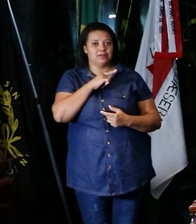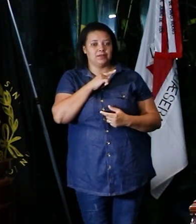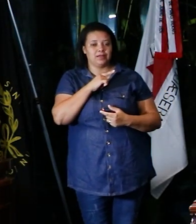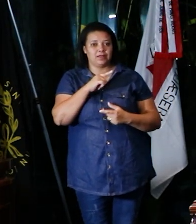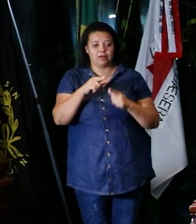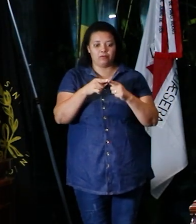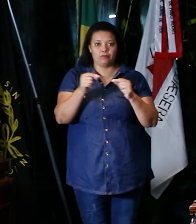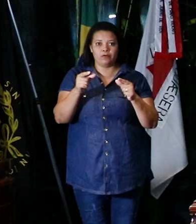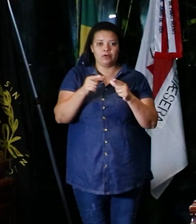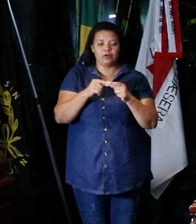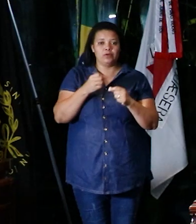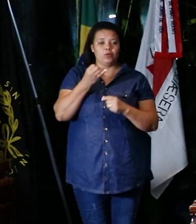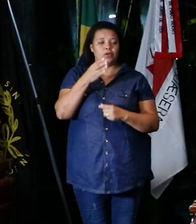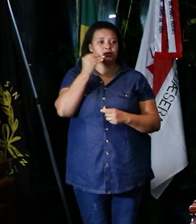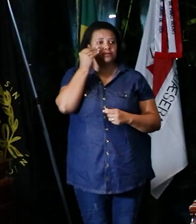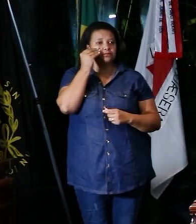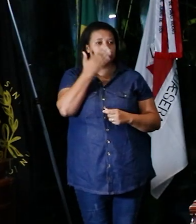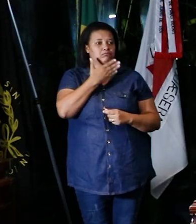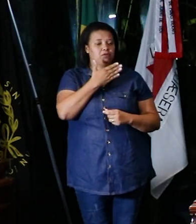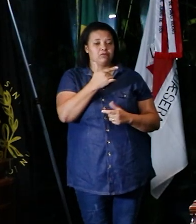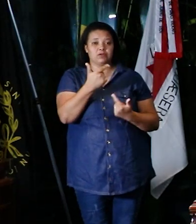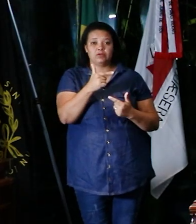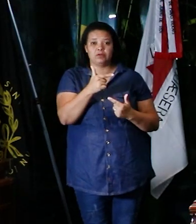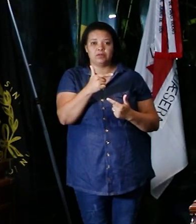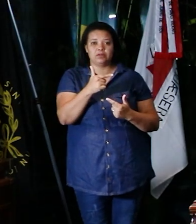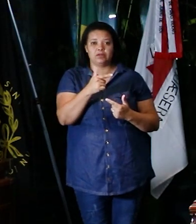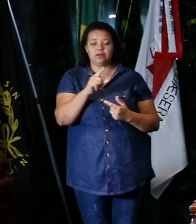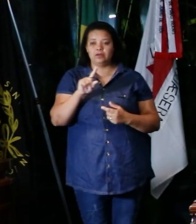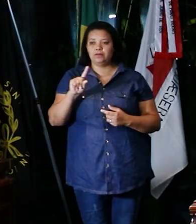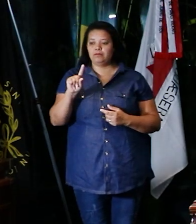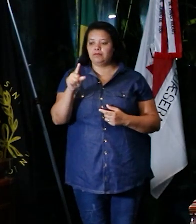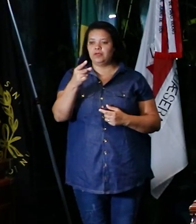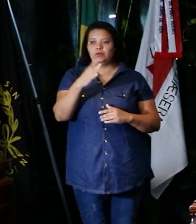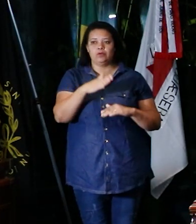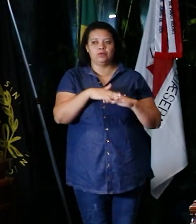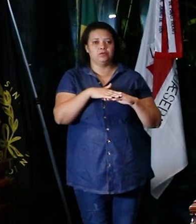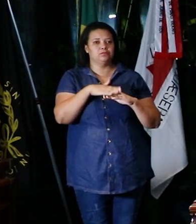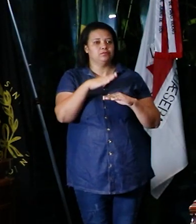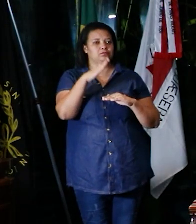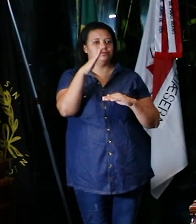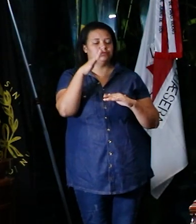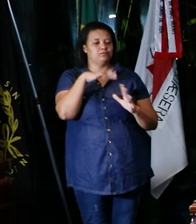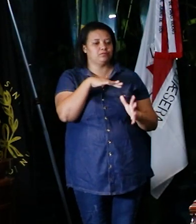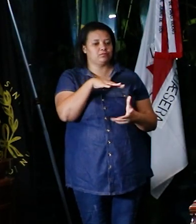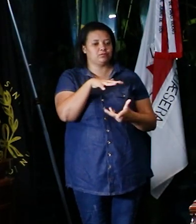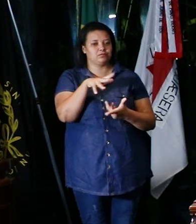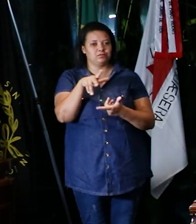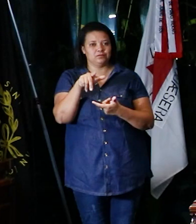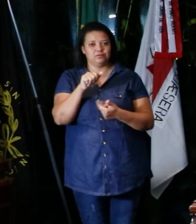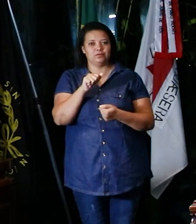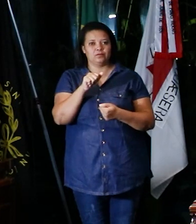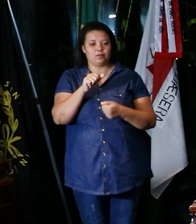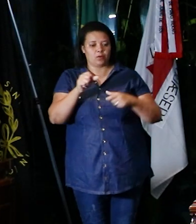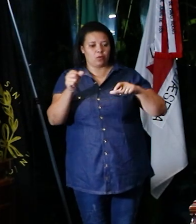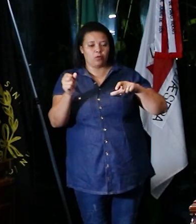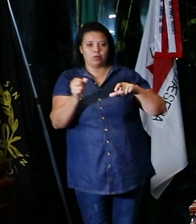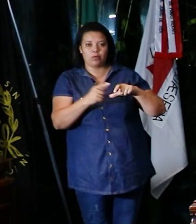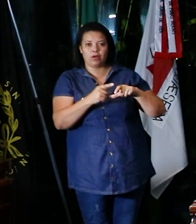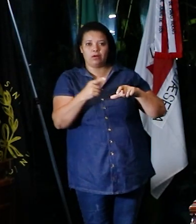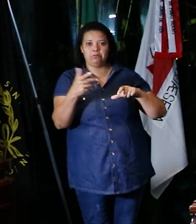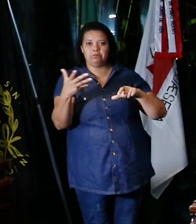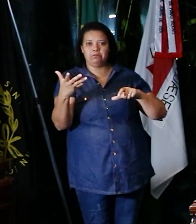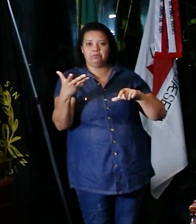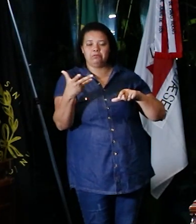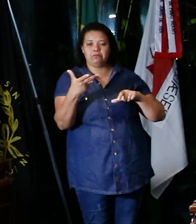provas que não se contam? Mil e muitas. Mundo. O gol de letra, de lustre,